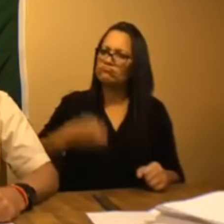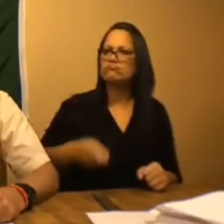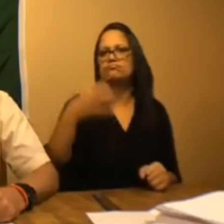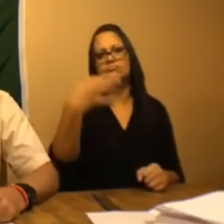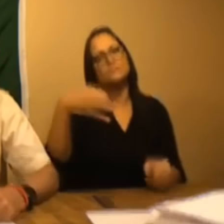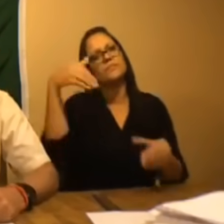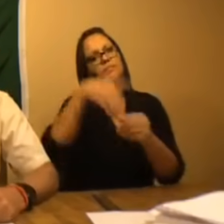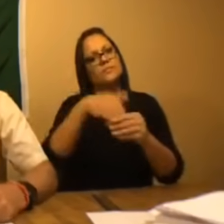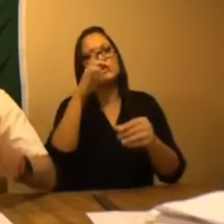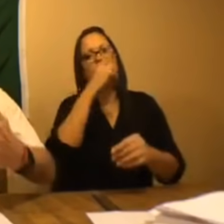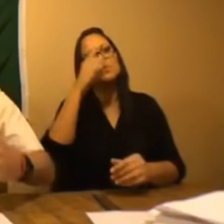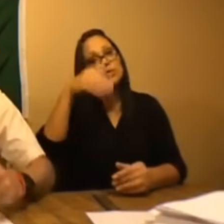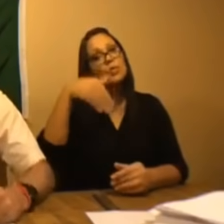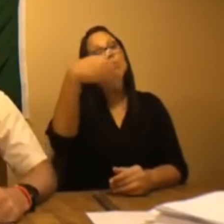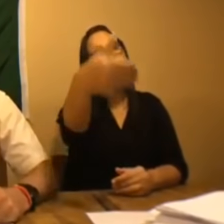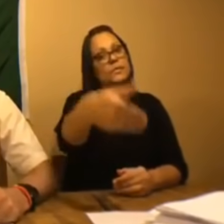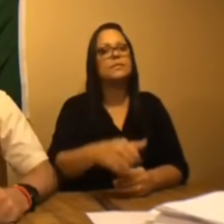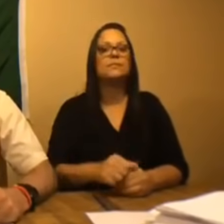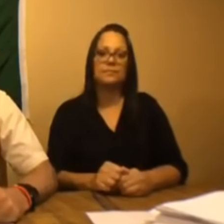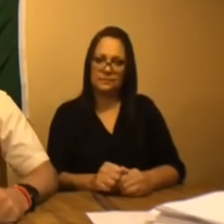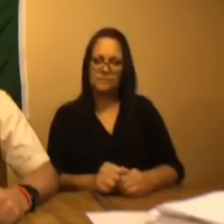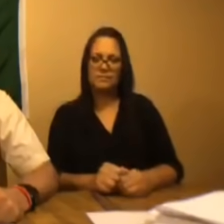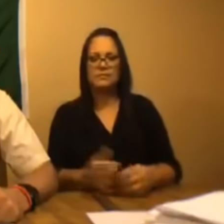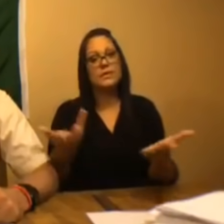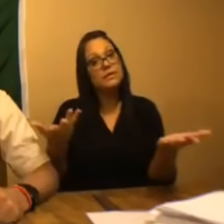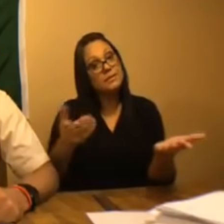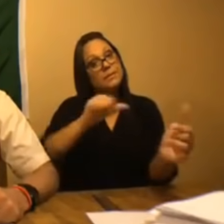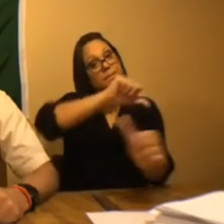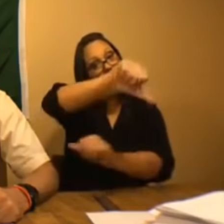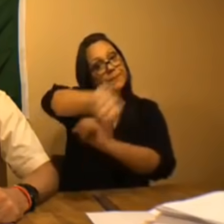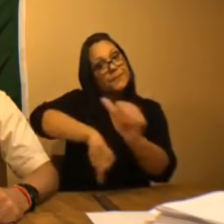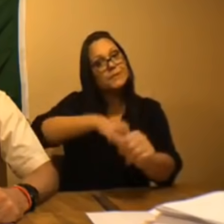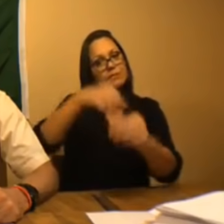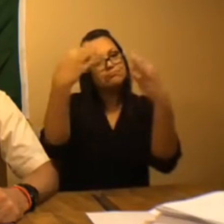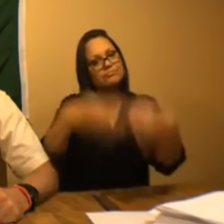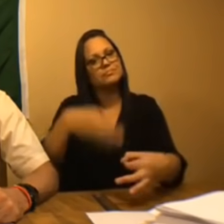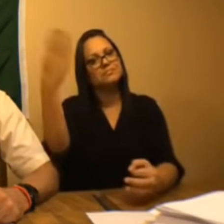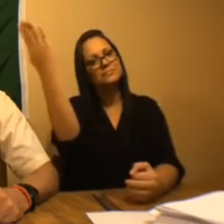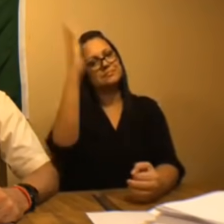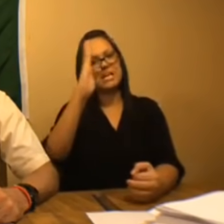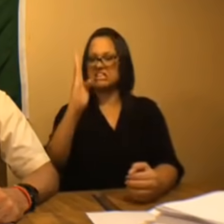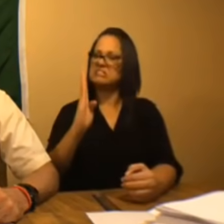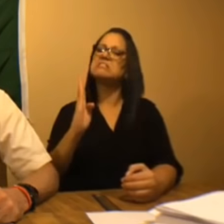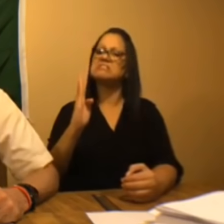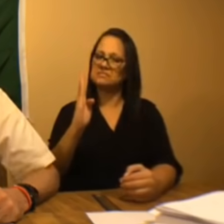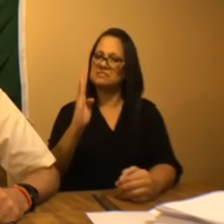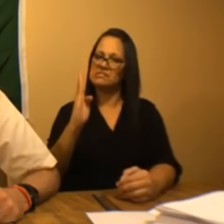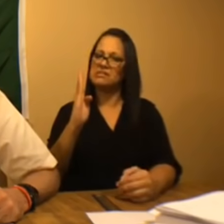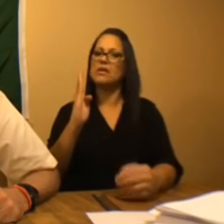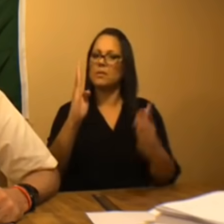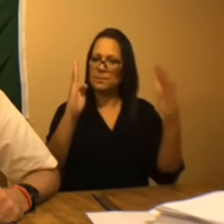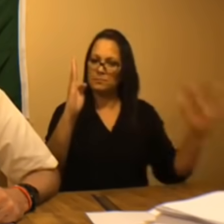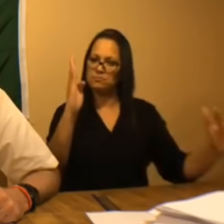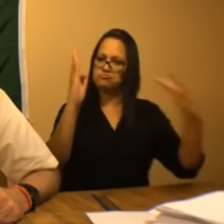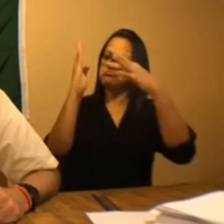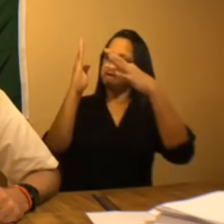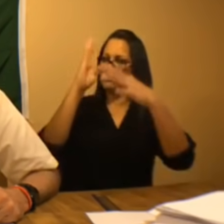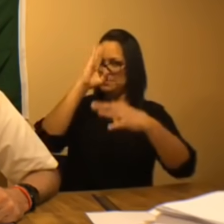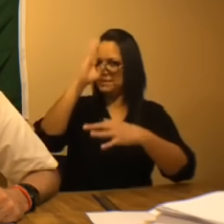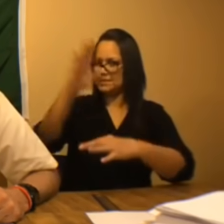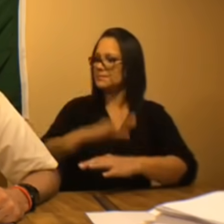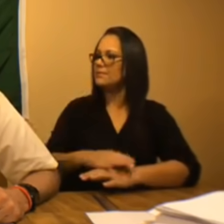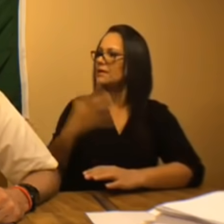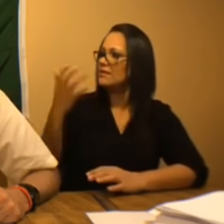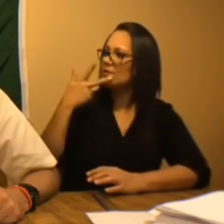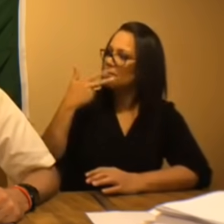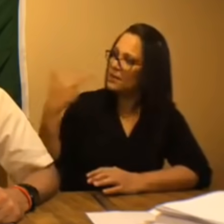eleições no próximo domingo e mudarmos realmente o Brasil, colocar o Brasil no lugar de destaque onde ele merece. Nanda, quer falar alguma